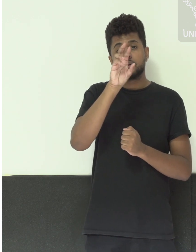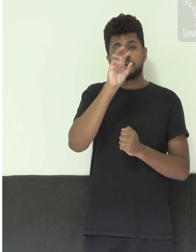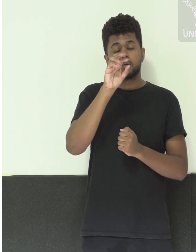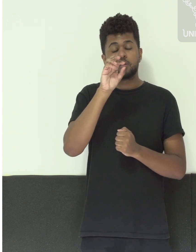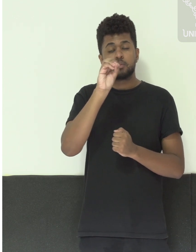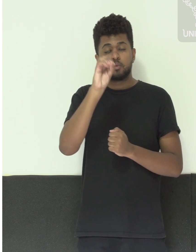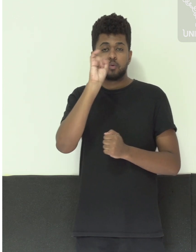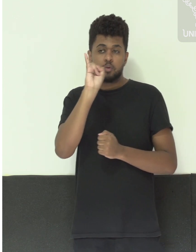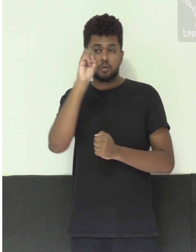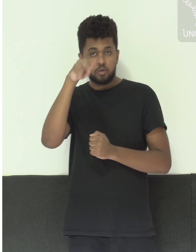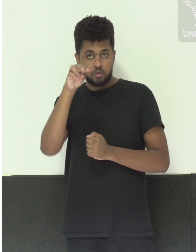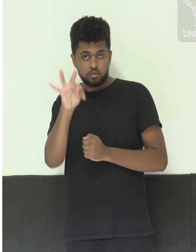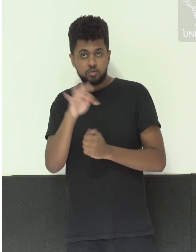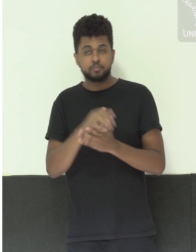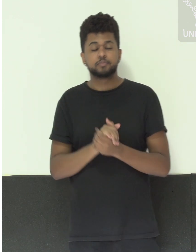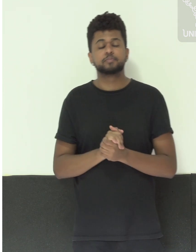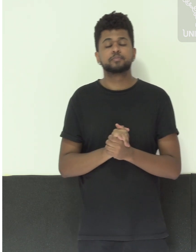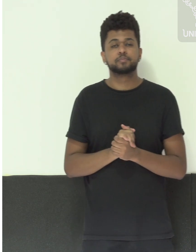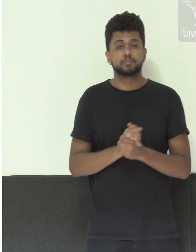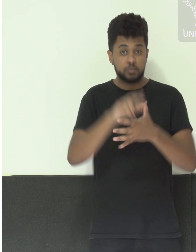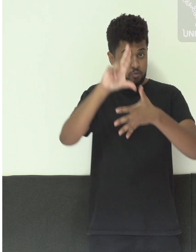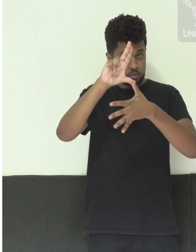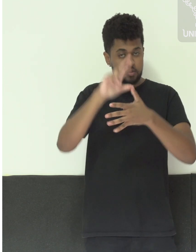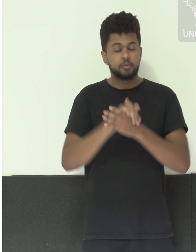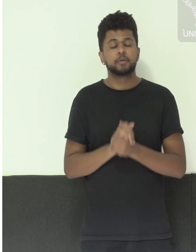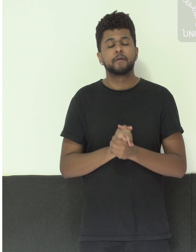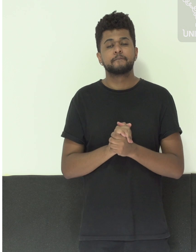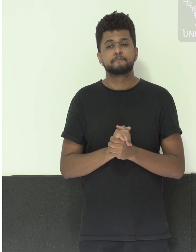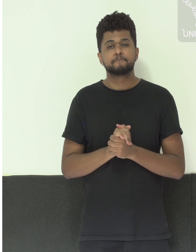e Internacionais, PROINT, da UNILA.